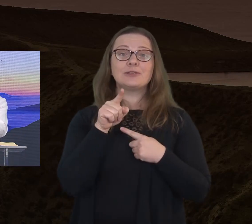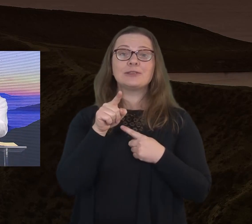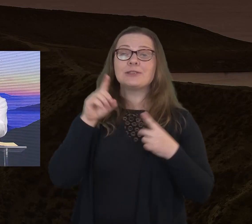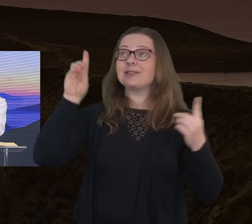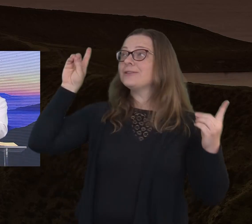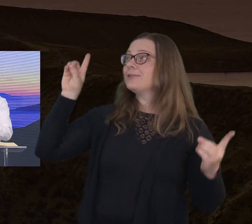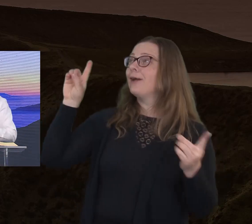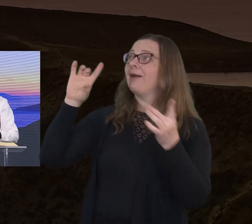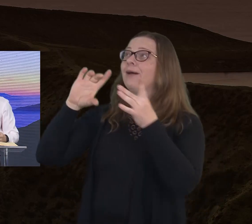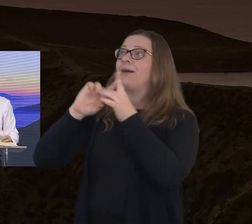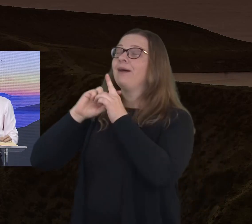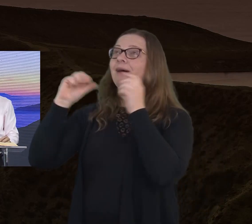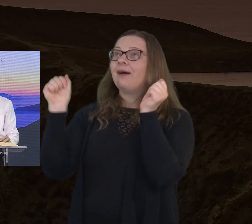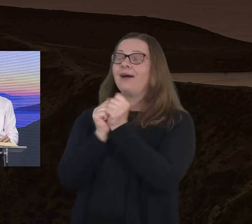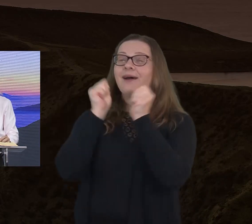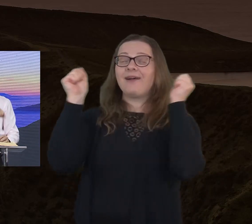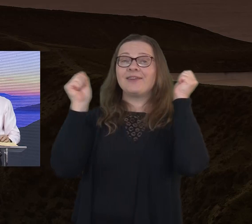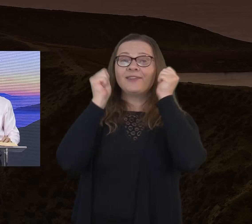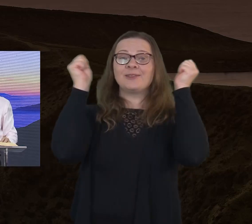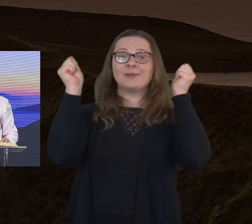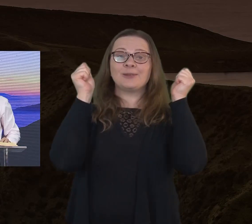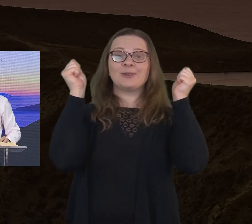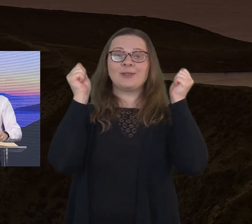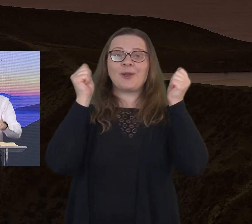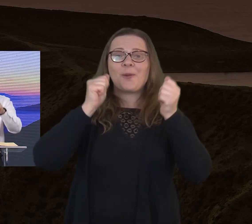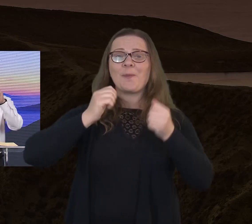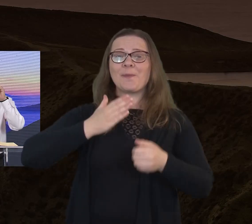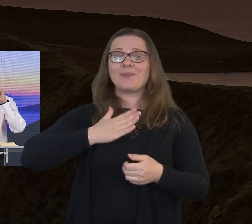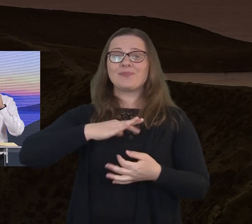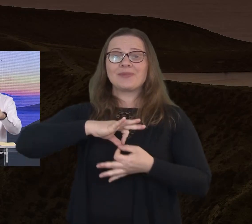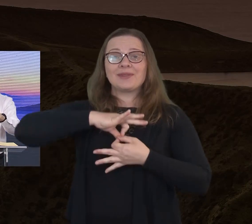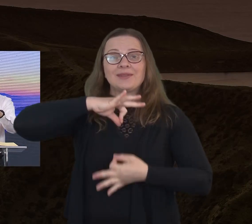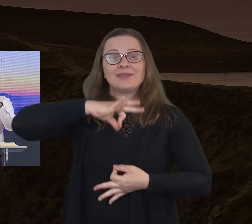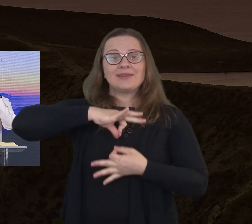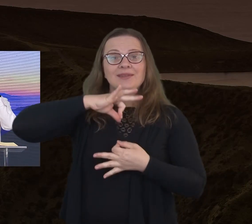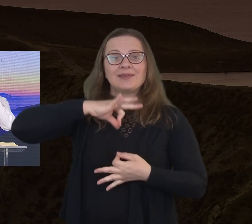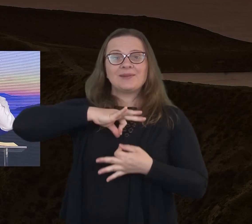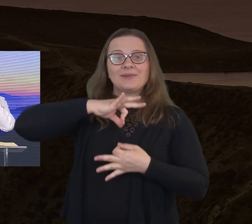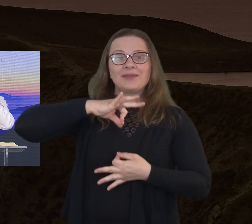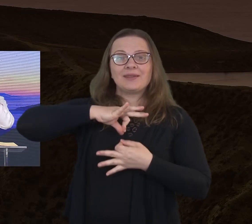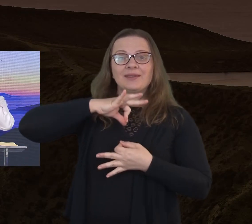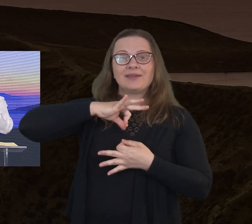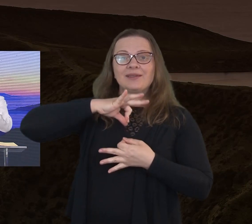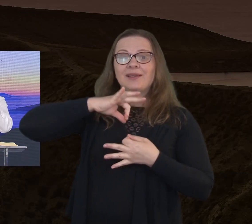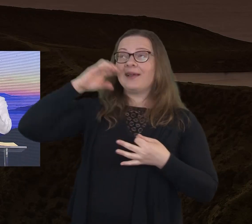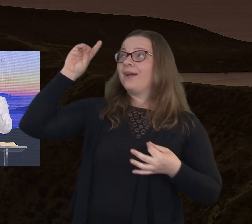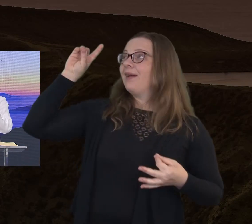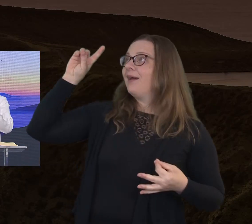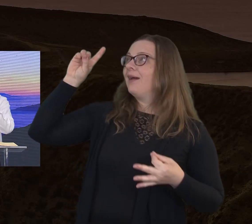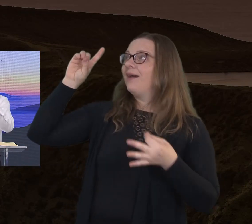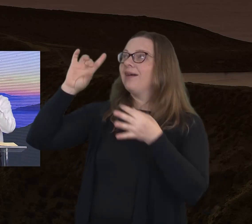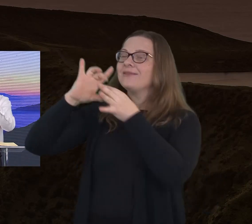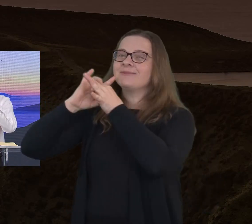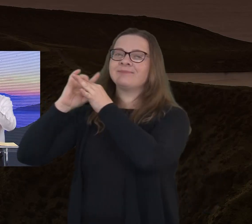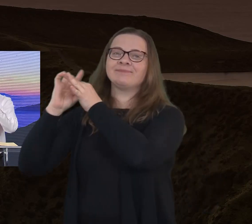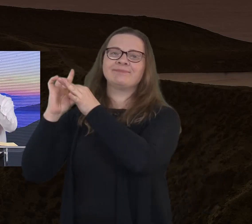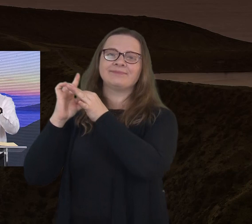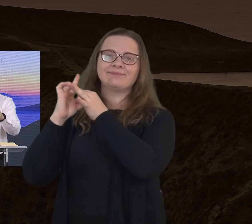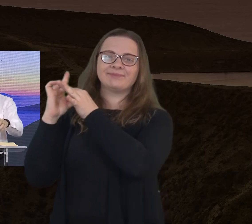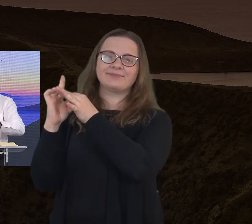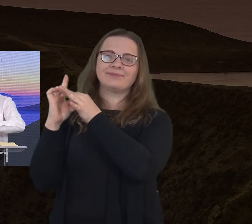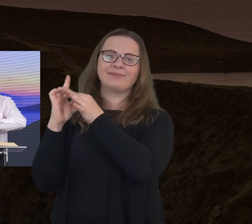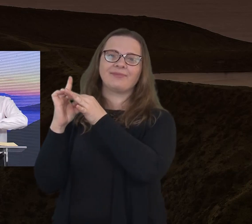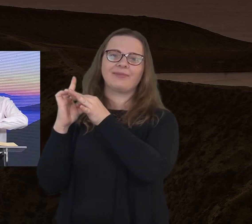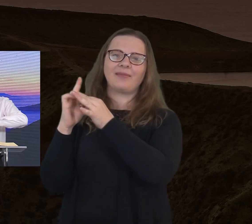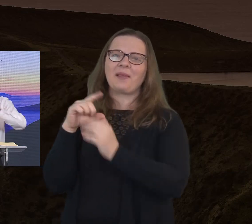Deus, aleluia, no seu espírito. O seu espírito já está reconectado com